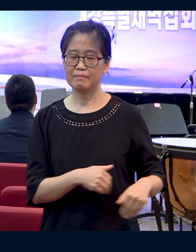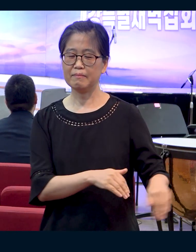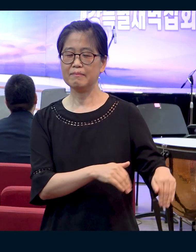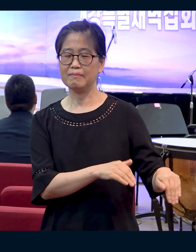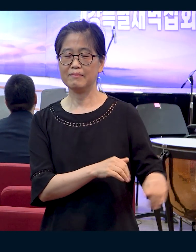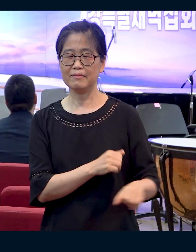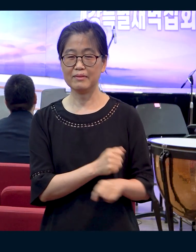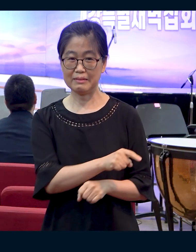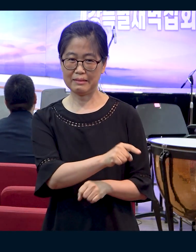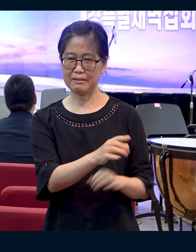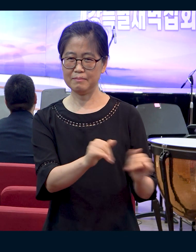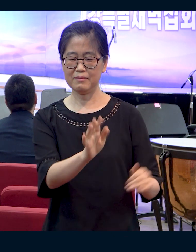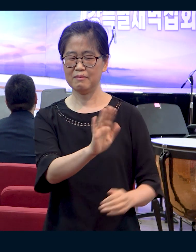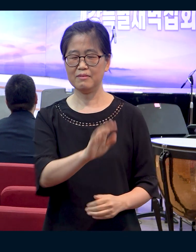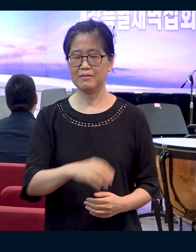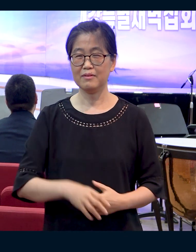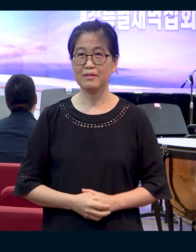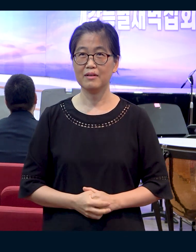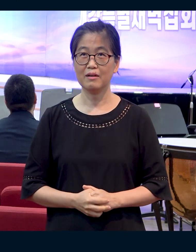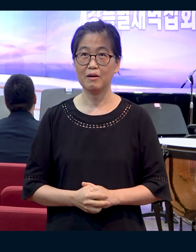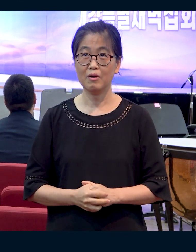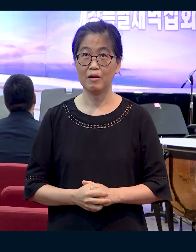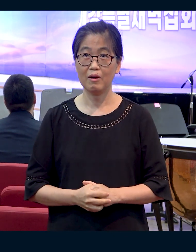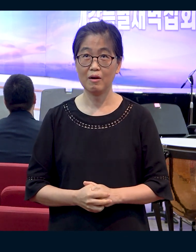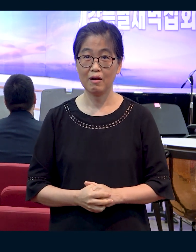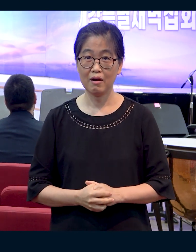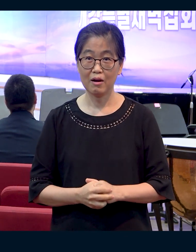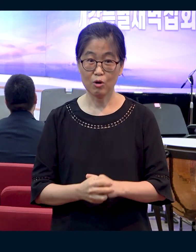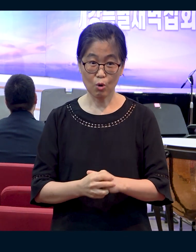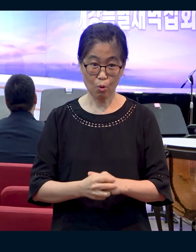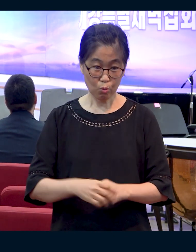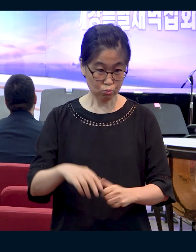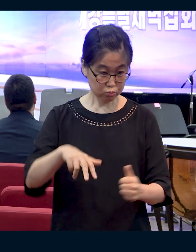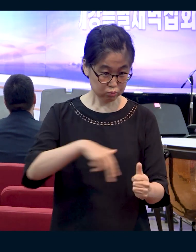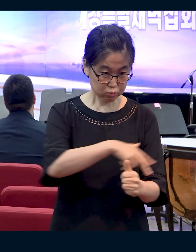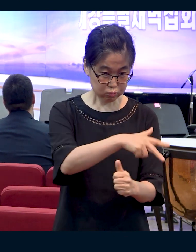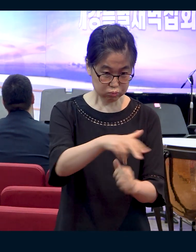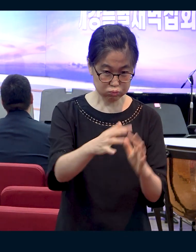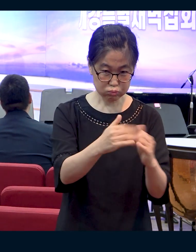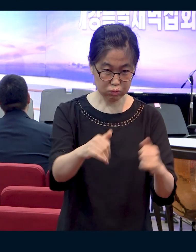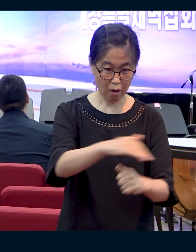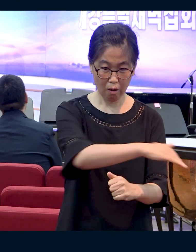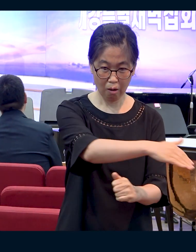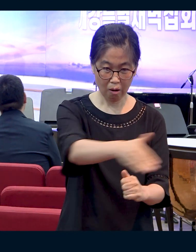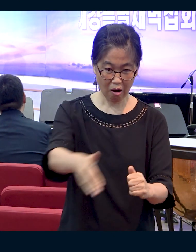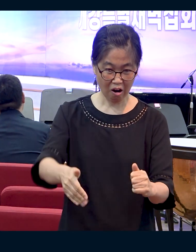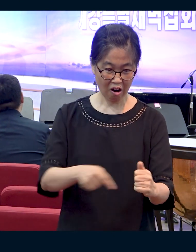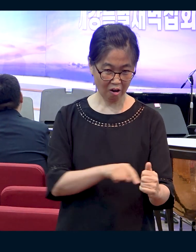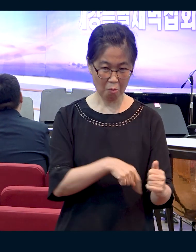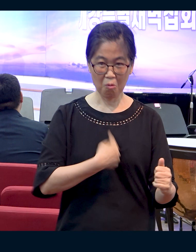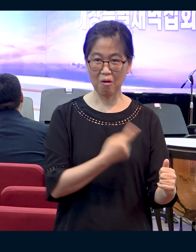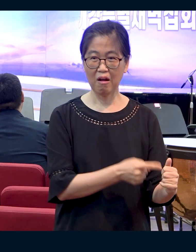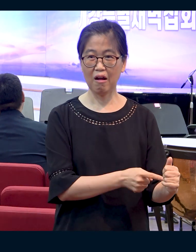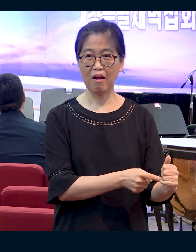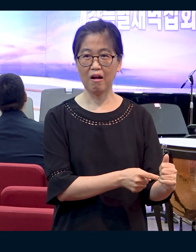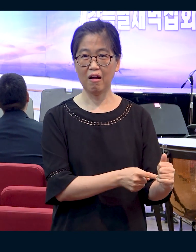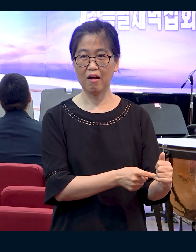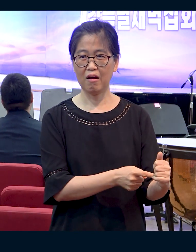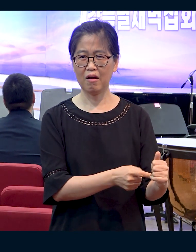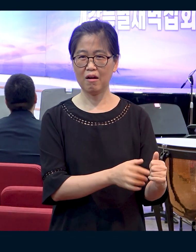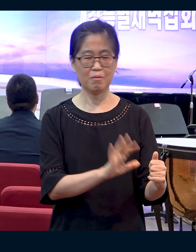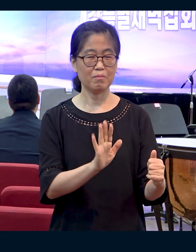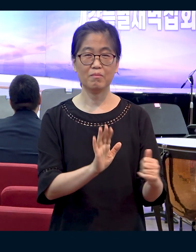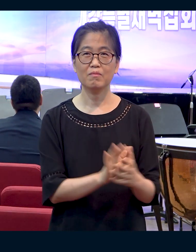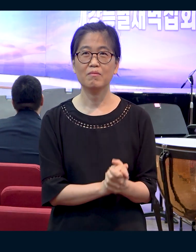그런 사람이 아니라, 그러니까 어느 날 보니까 주변에 사람이 아무도 없어. 사실은 그런 사람이 아니라 정말